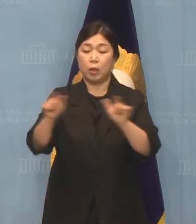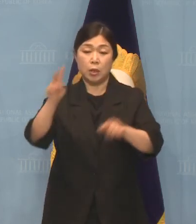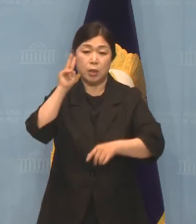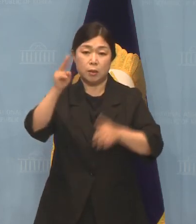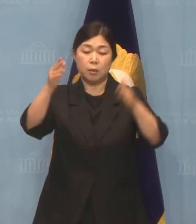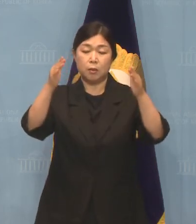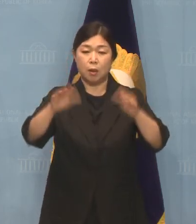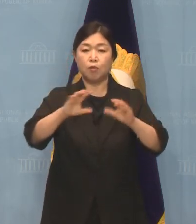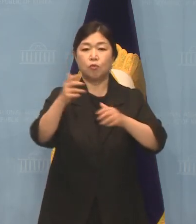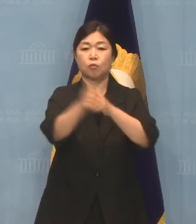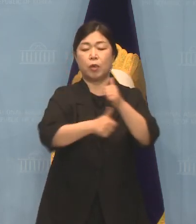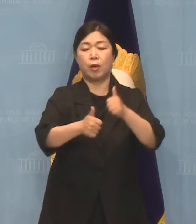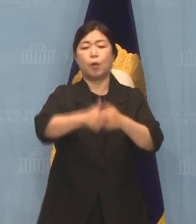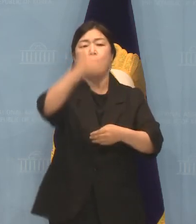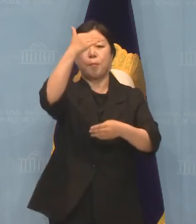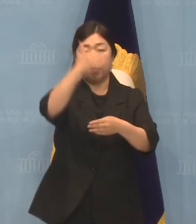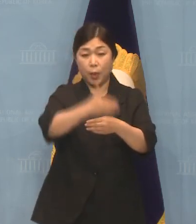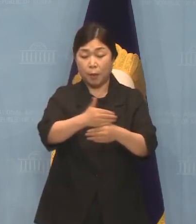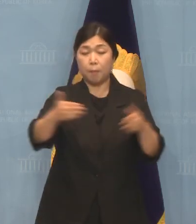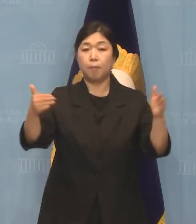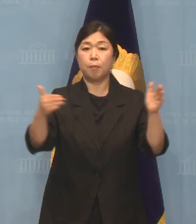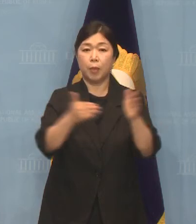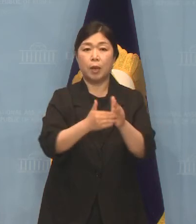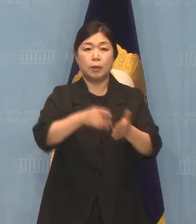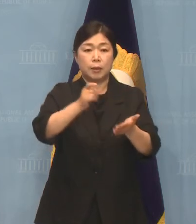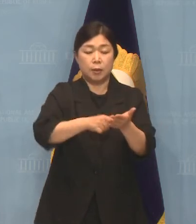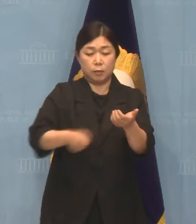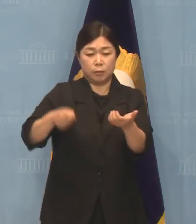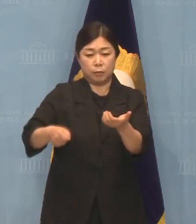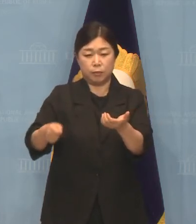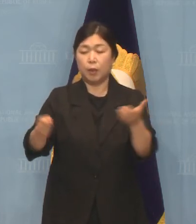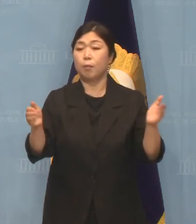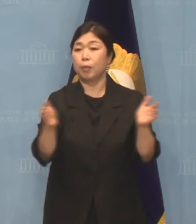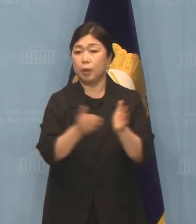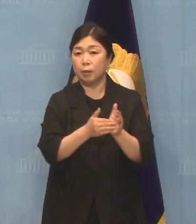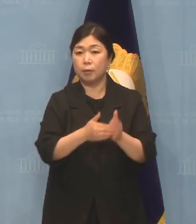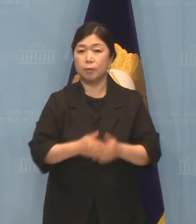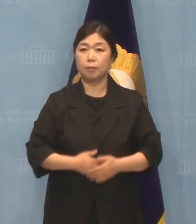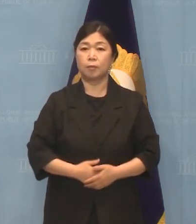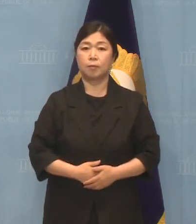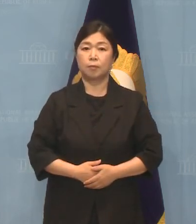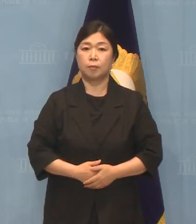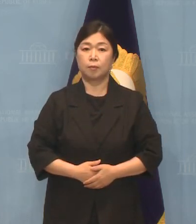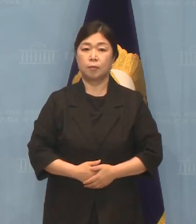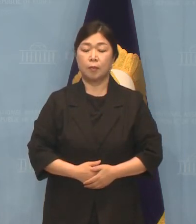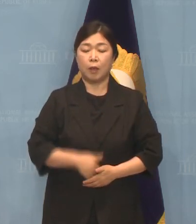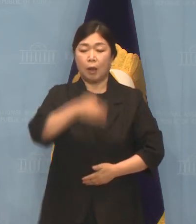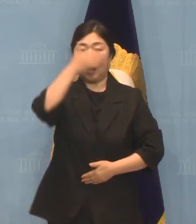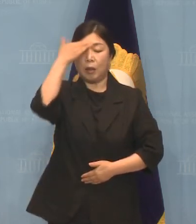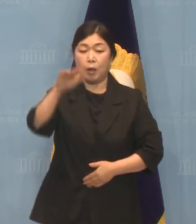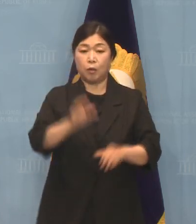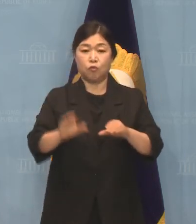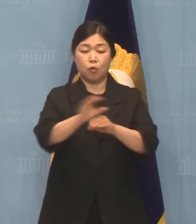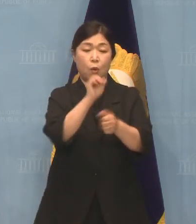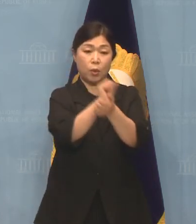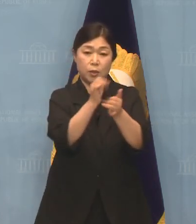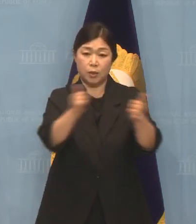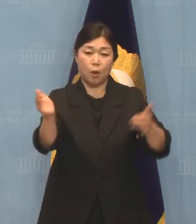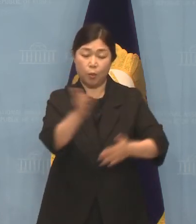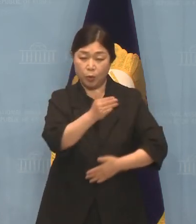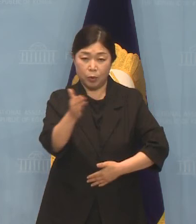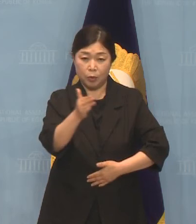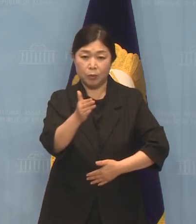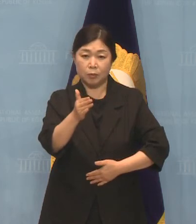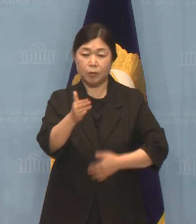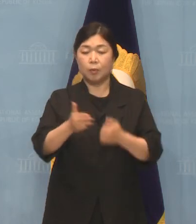양일간 국회 청사를 폐쇄하고 긴급 방역도 실시하였습니다. 다행히 국회 내에 추가 확진자가 발생하지